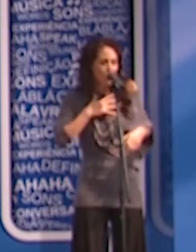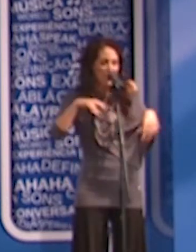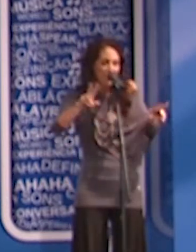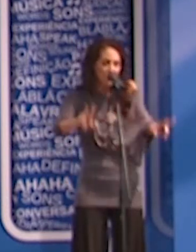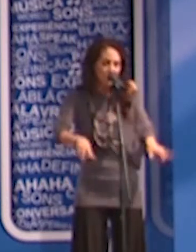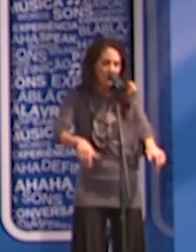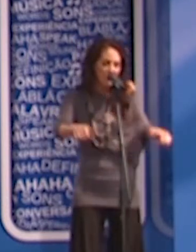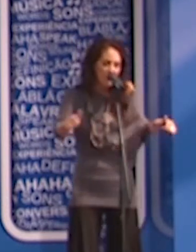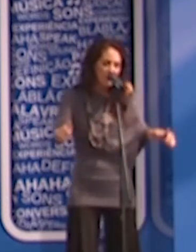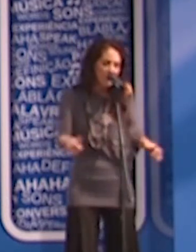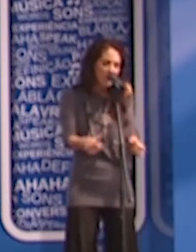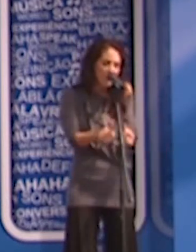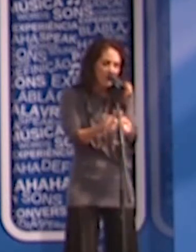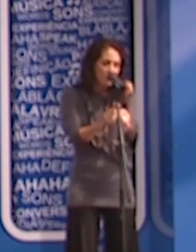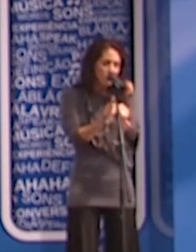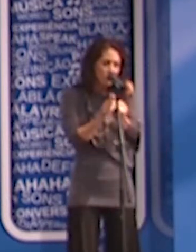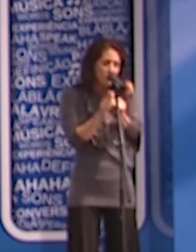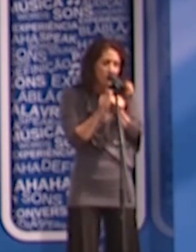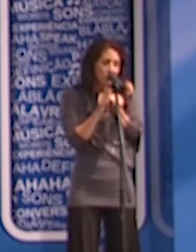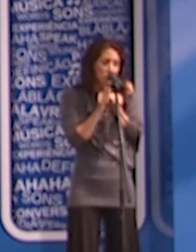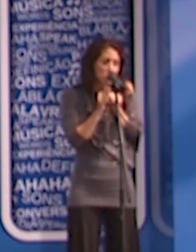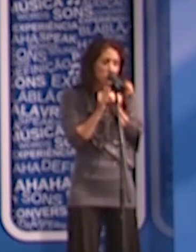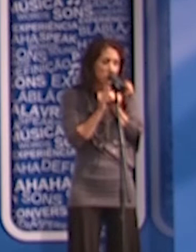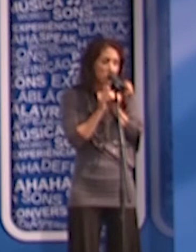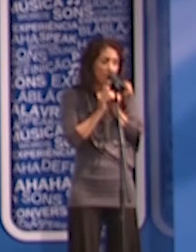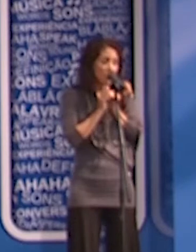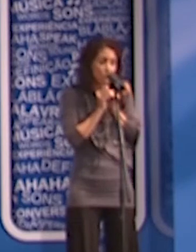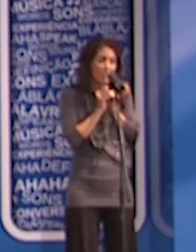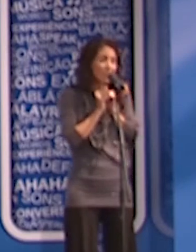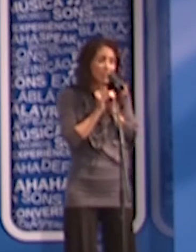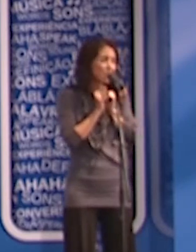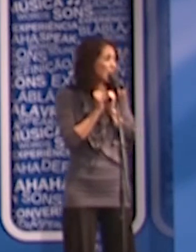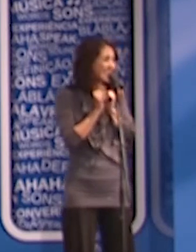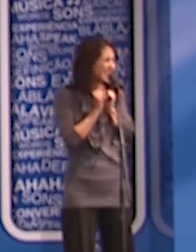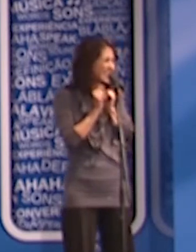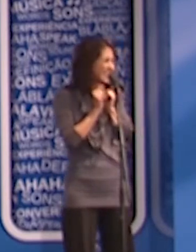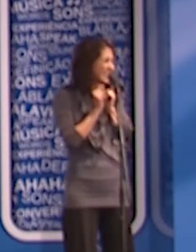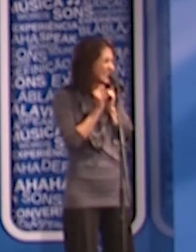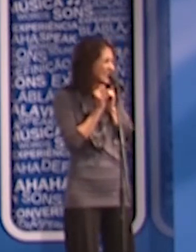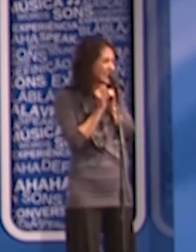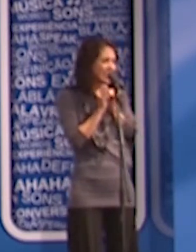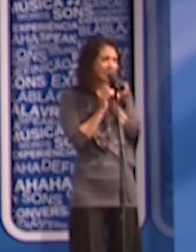vida ao pé de ti, nunca vou